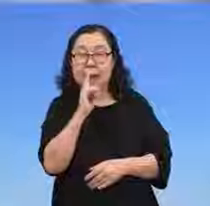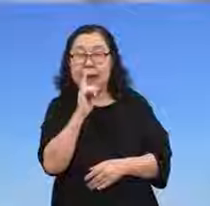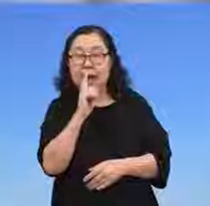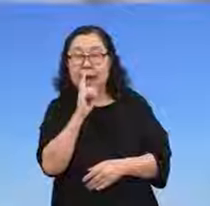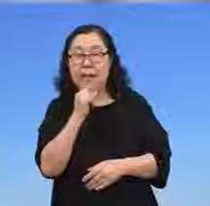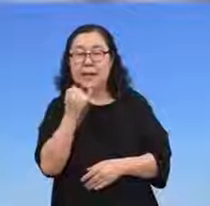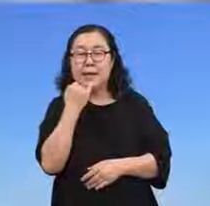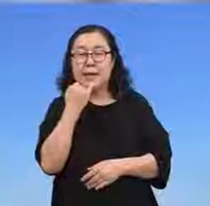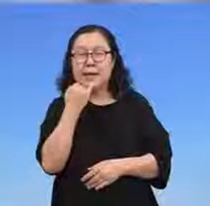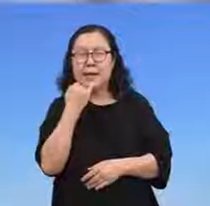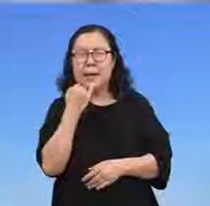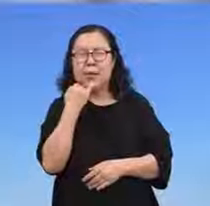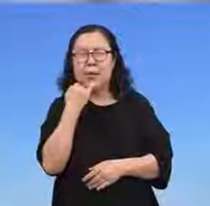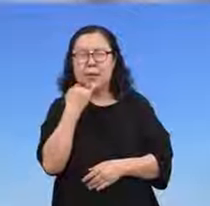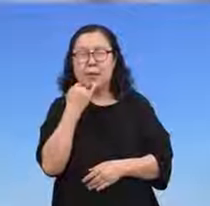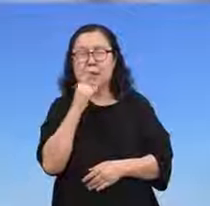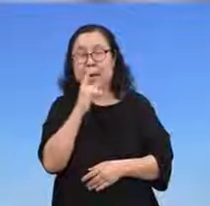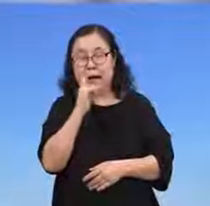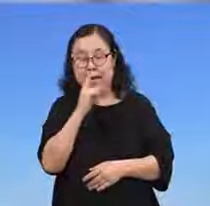저를 용서해 주실 거죠?